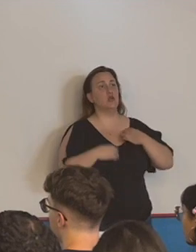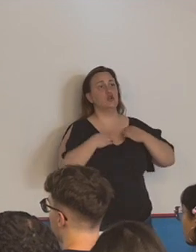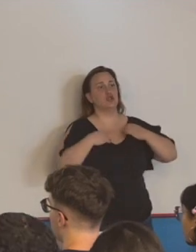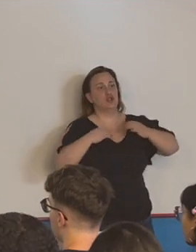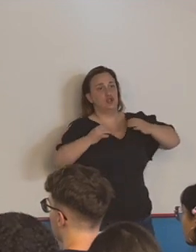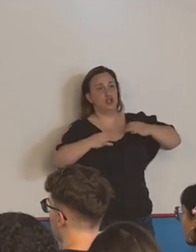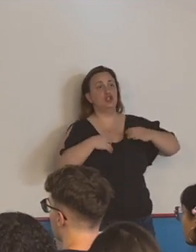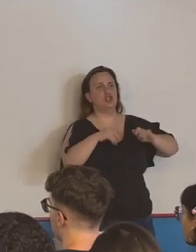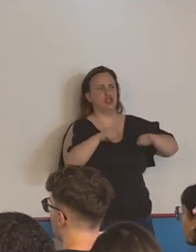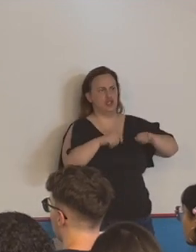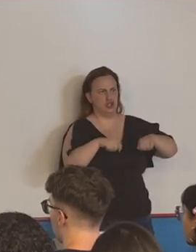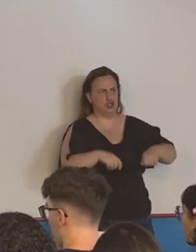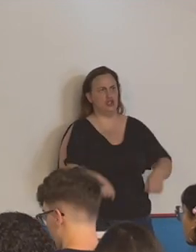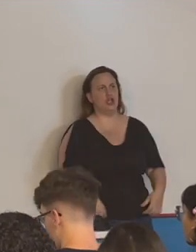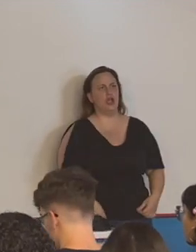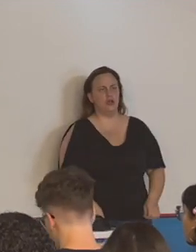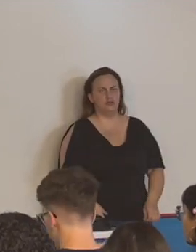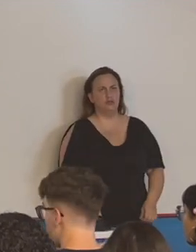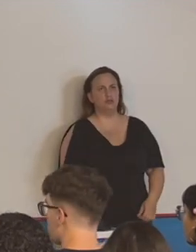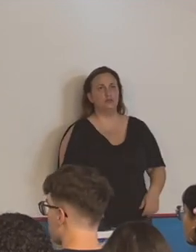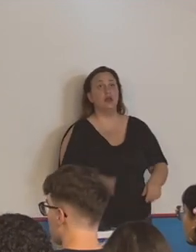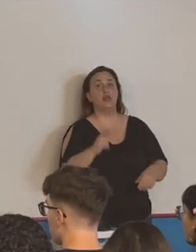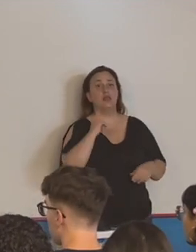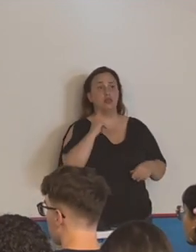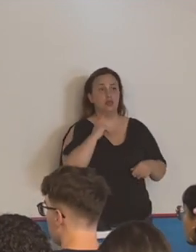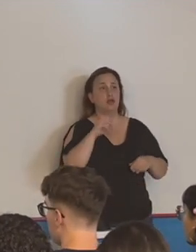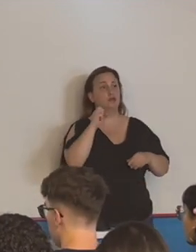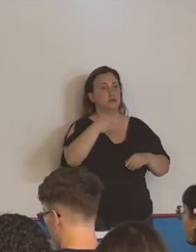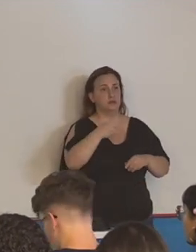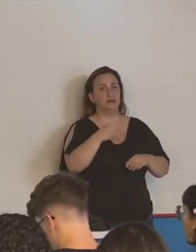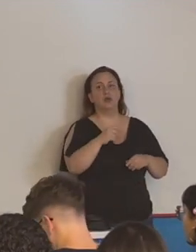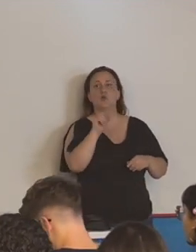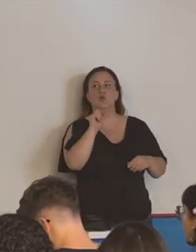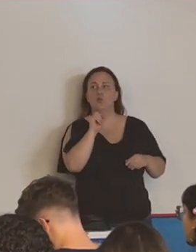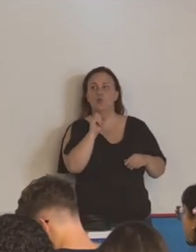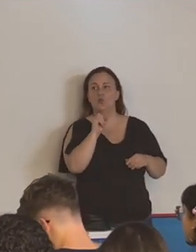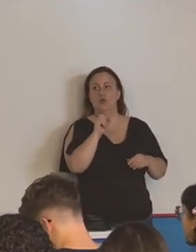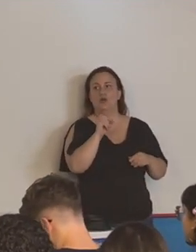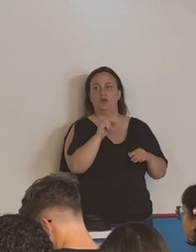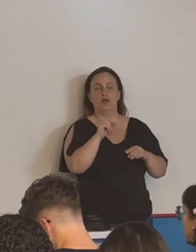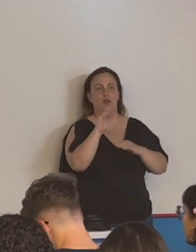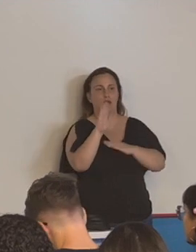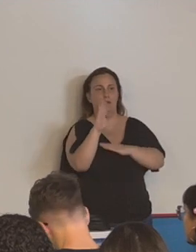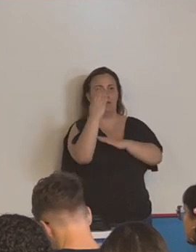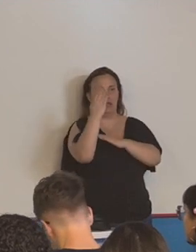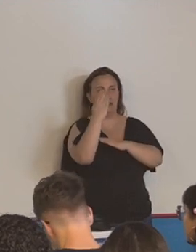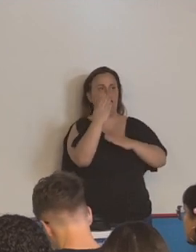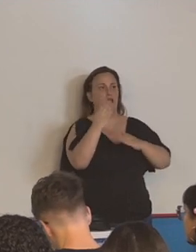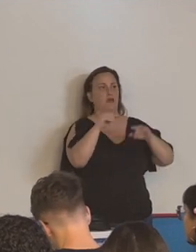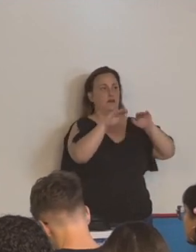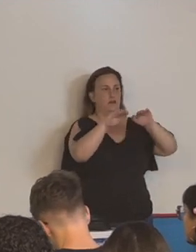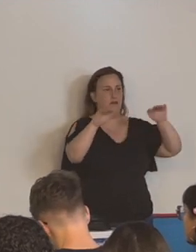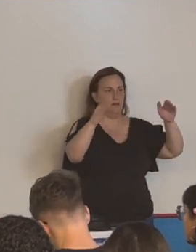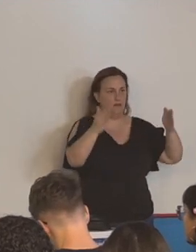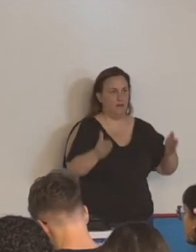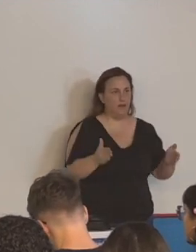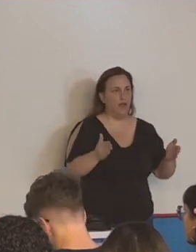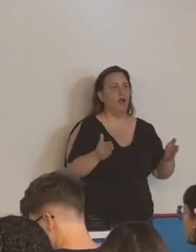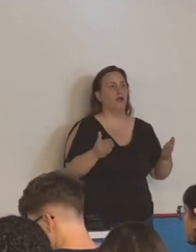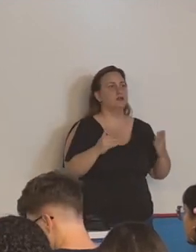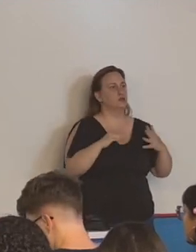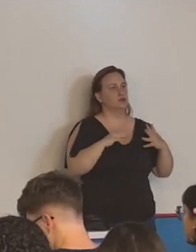tem toda essa coisa que eu pensei, uma caixa para aquele tronco. Então essa aqui não tem muito máquina ainda, mas essa segunda